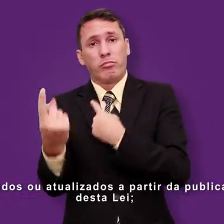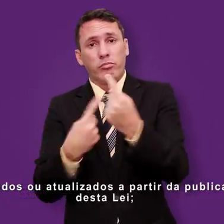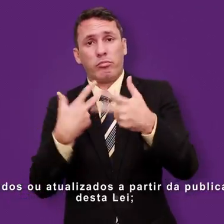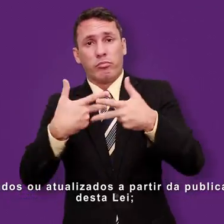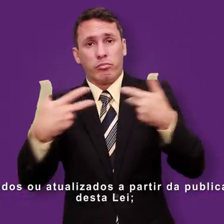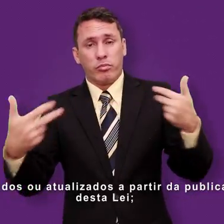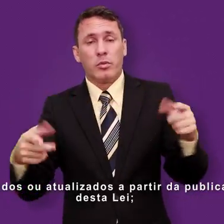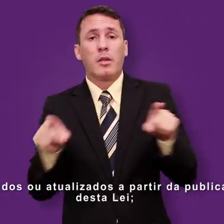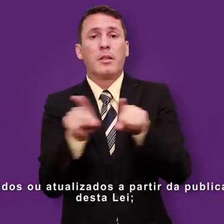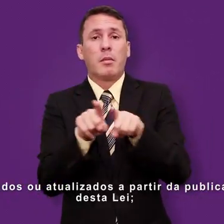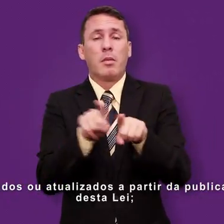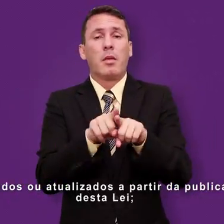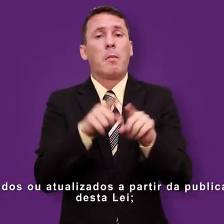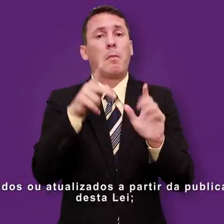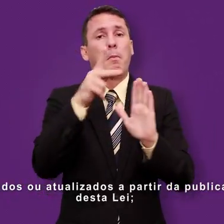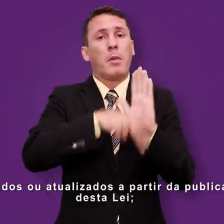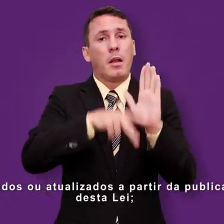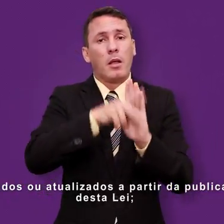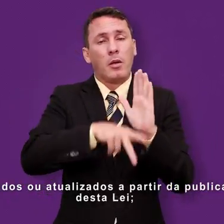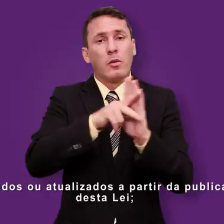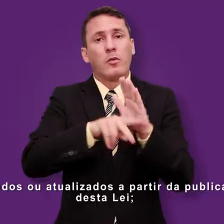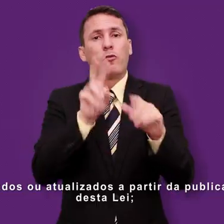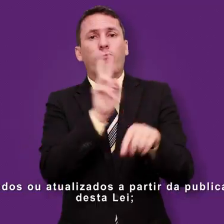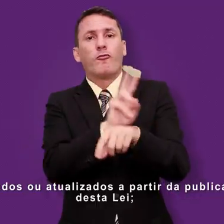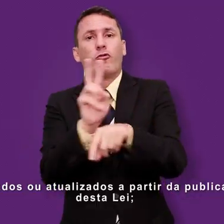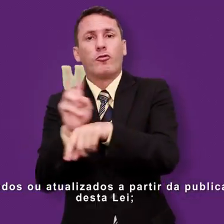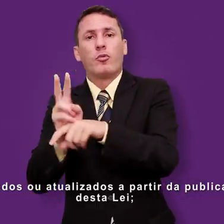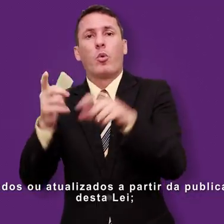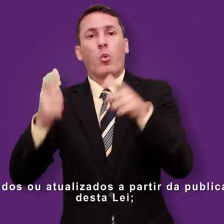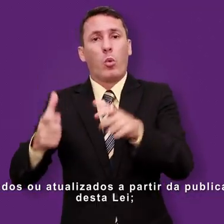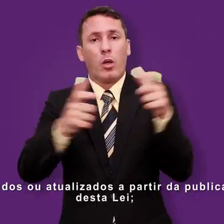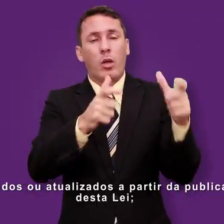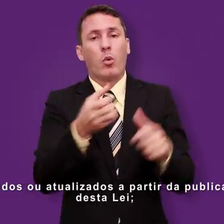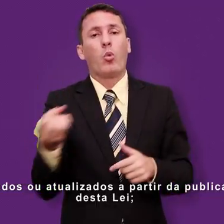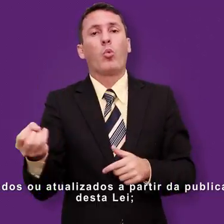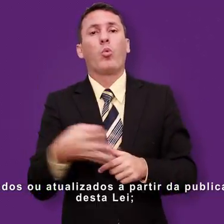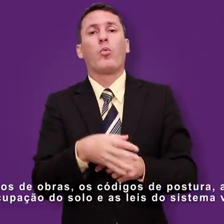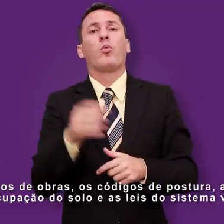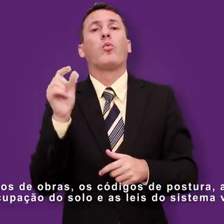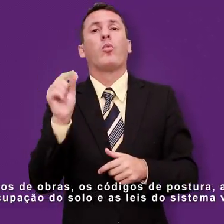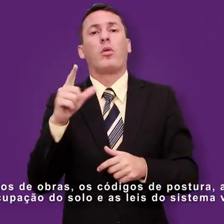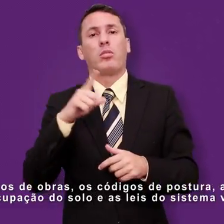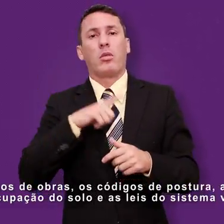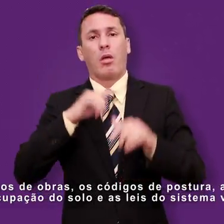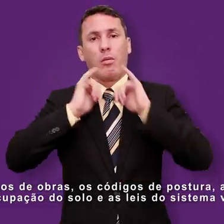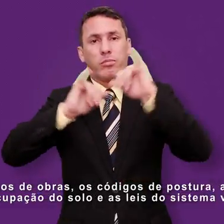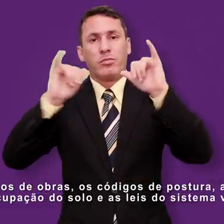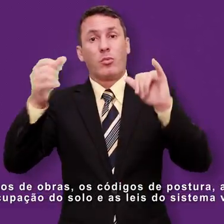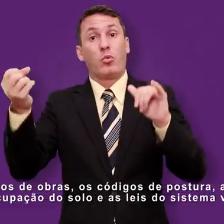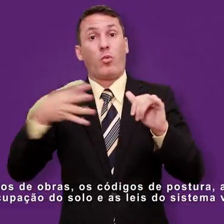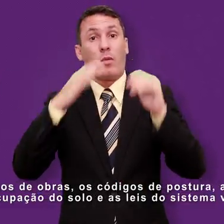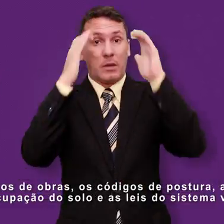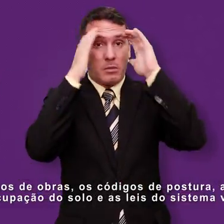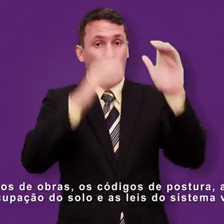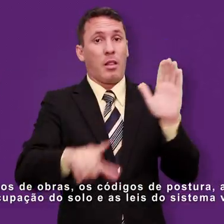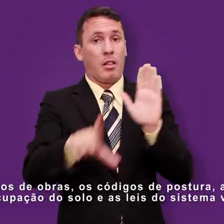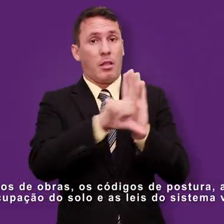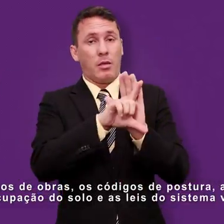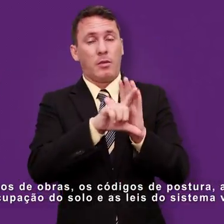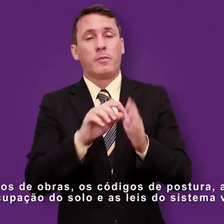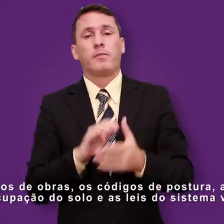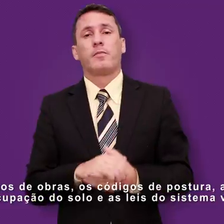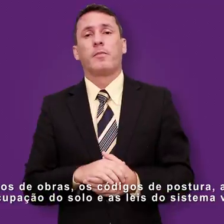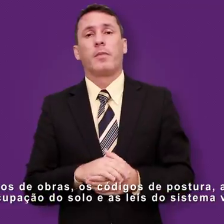históricos elaborados ou atualizados a partir da publicação desta lei. Inciso 2. Os códigos